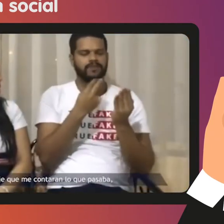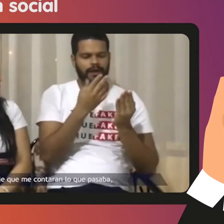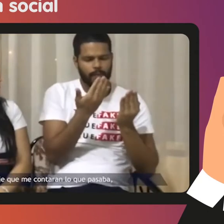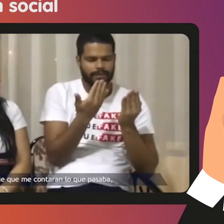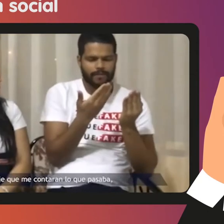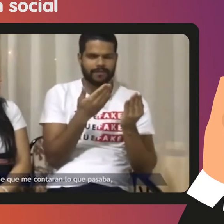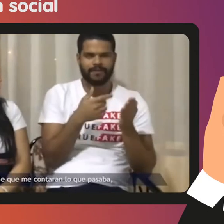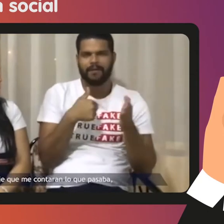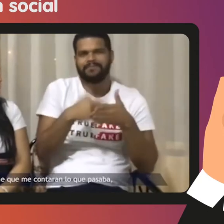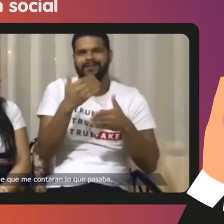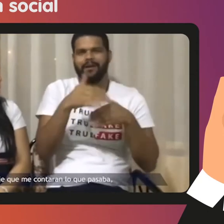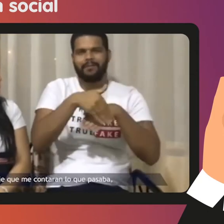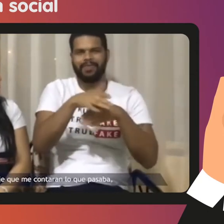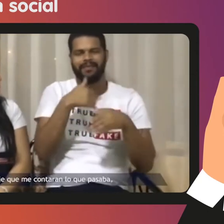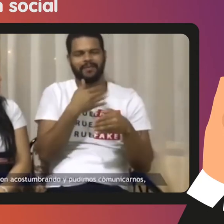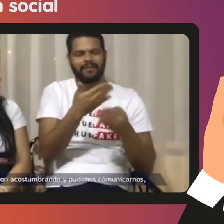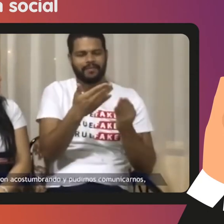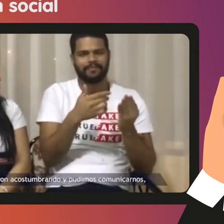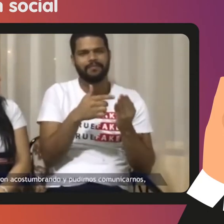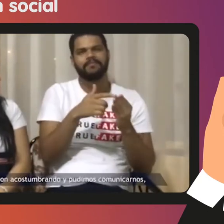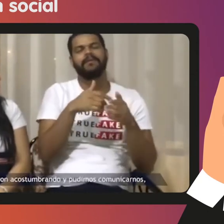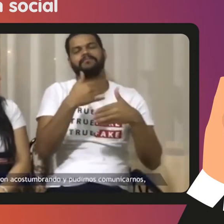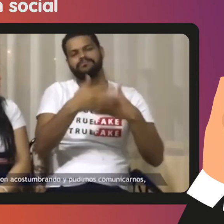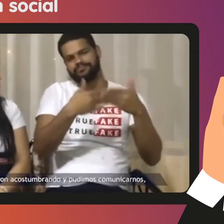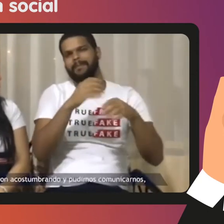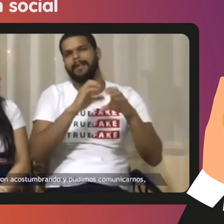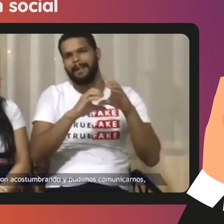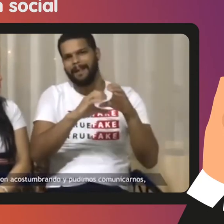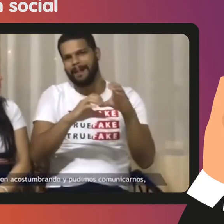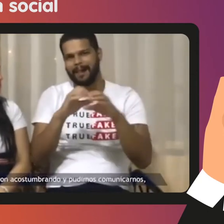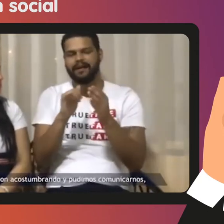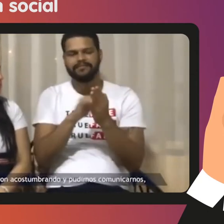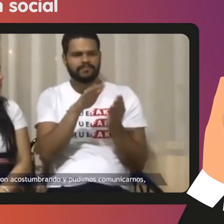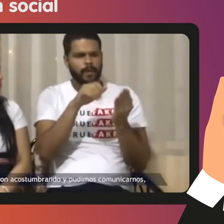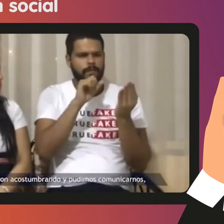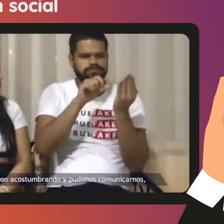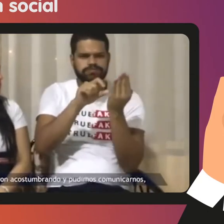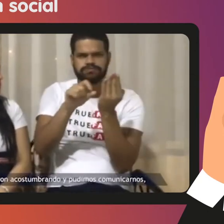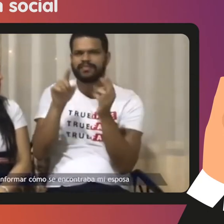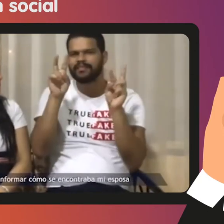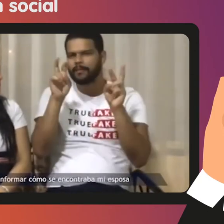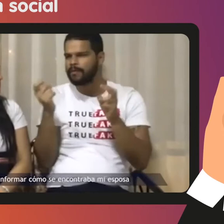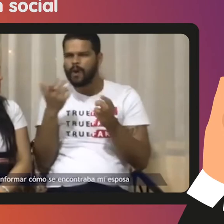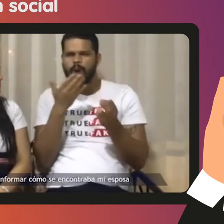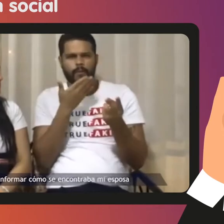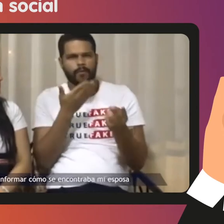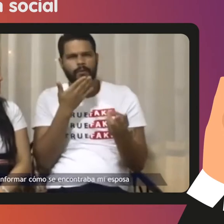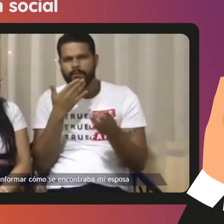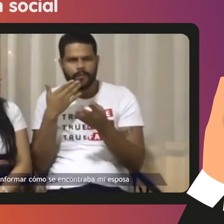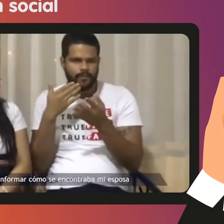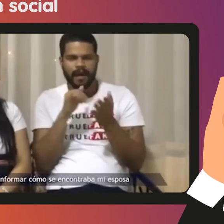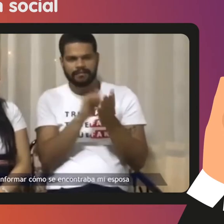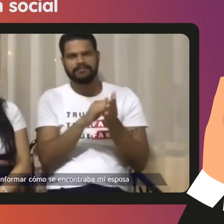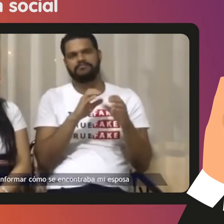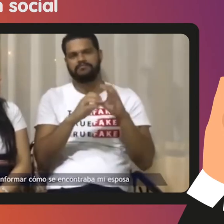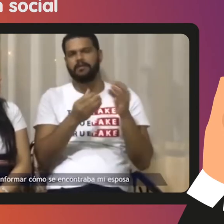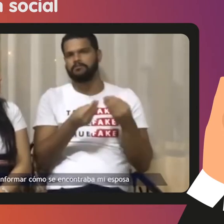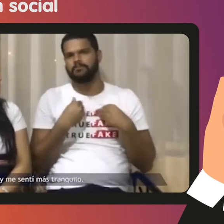Yo les dije que me contaran lo que pasaba. Poco a poco se fueron acostumbrando y pudimos comunicarnos. Me pudieron informar cómo se encontraba mi